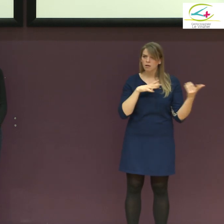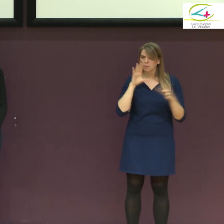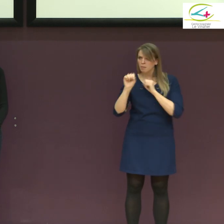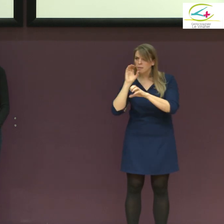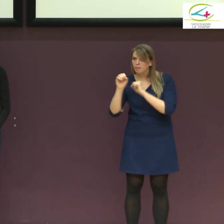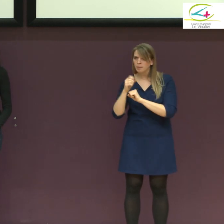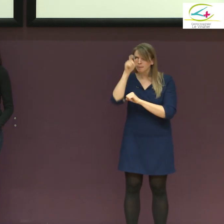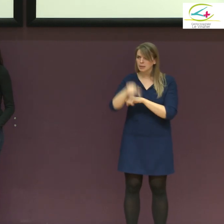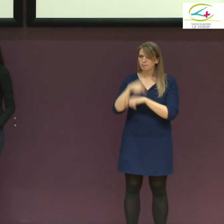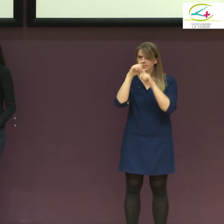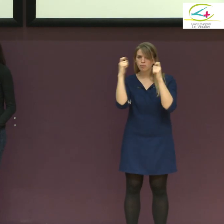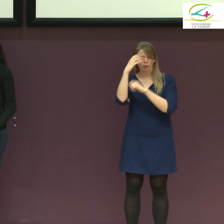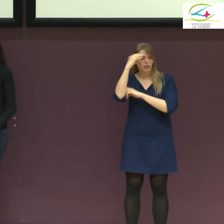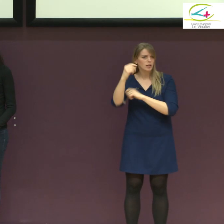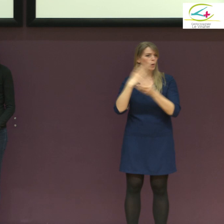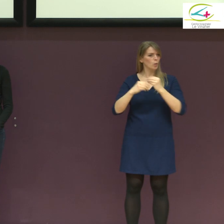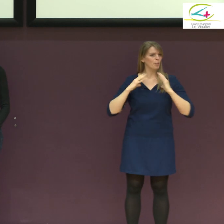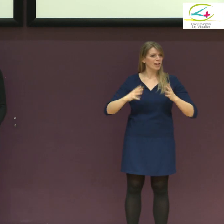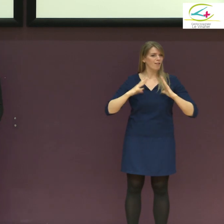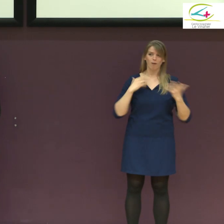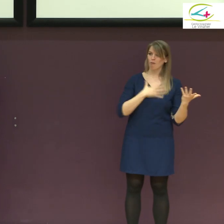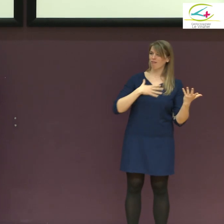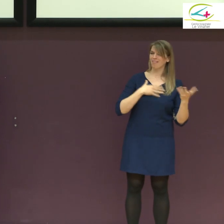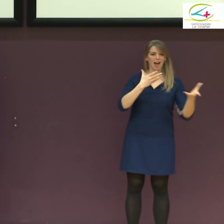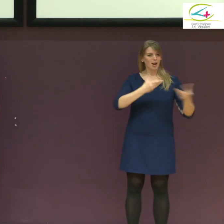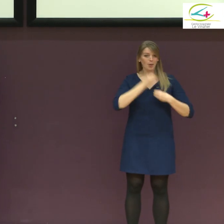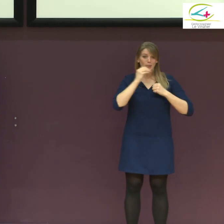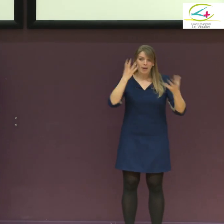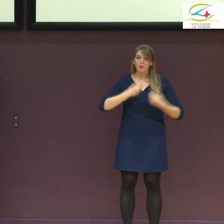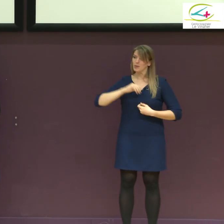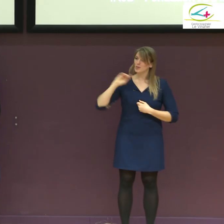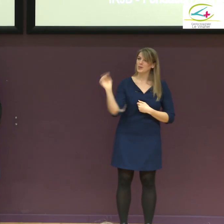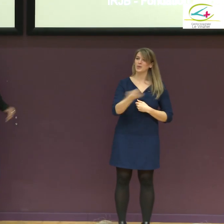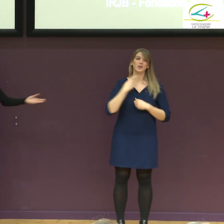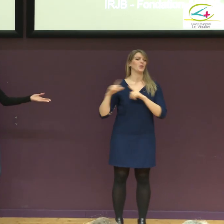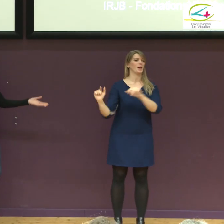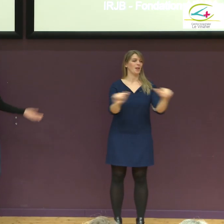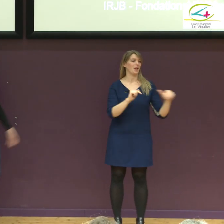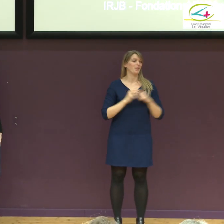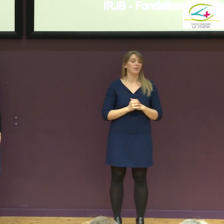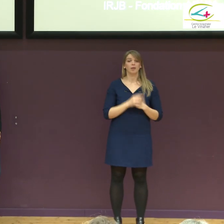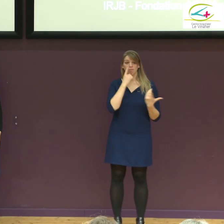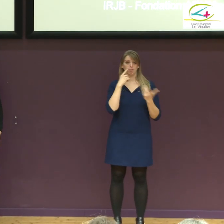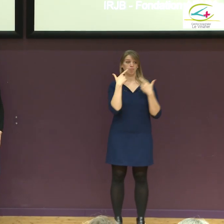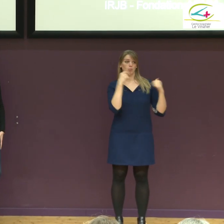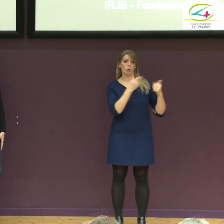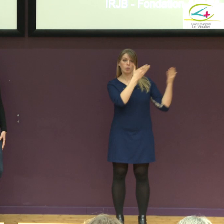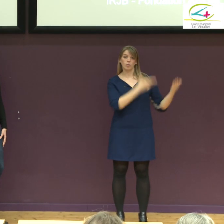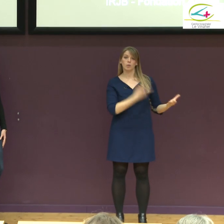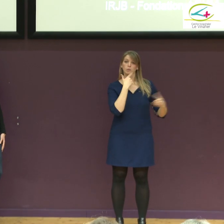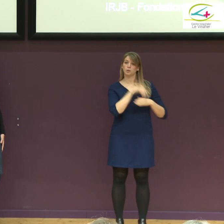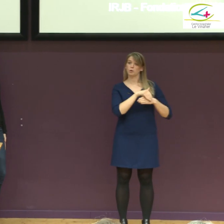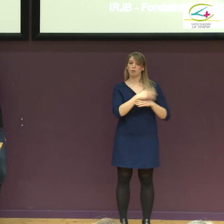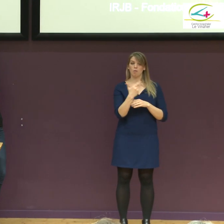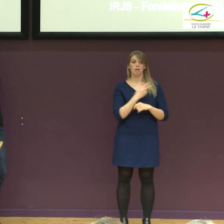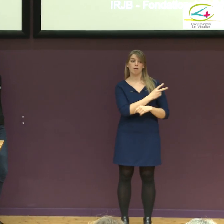des professionnels, des bénévoles, donc on est ravis. Bienvenue à tous. Et puis, comme vous le voyez, on a la chance ce soir